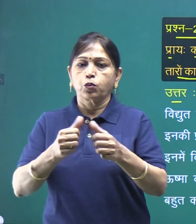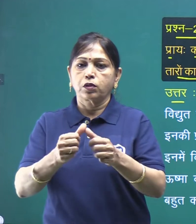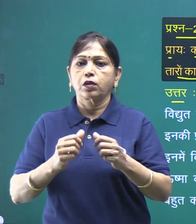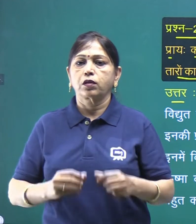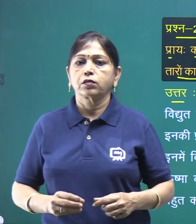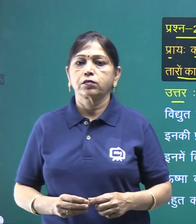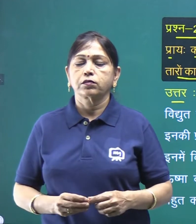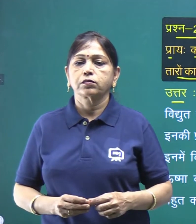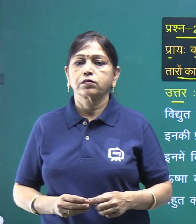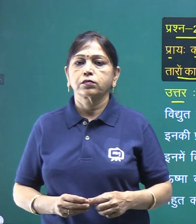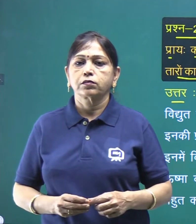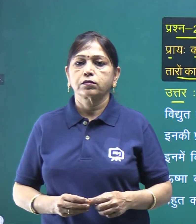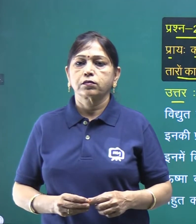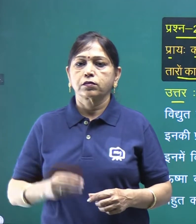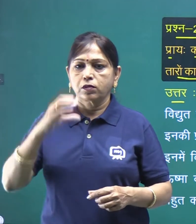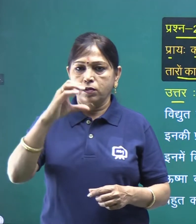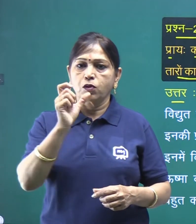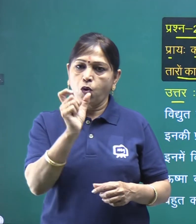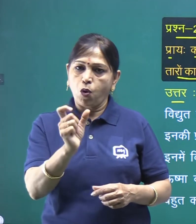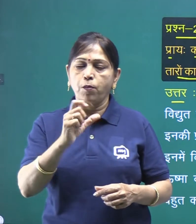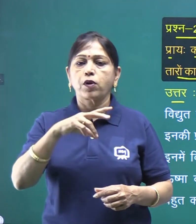उत्तर, कॉपर तथा